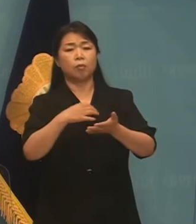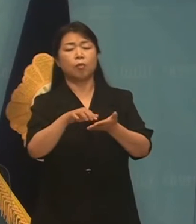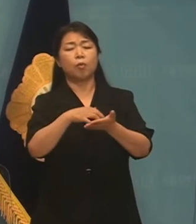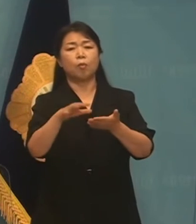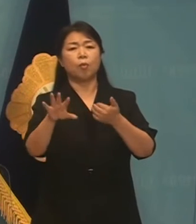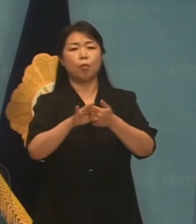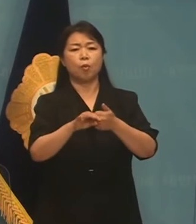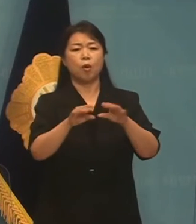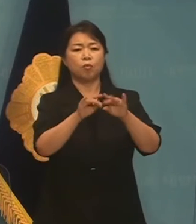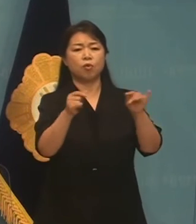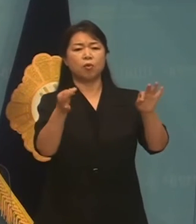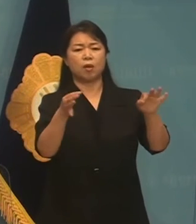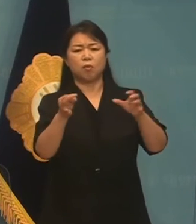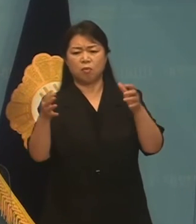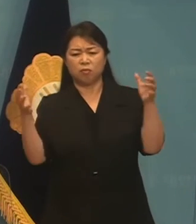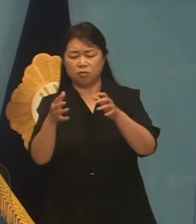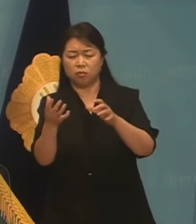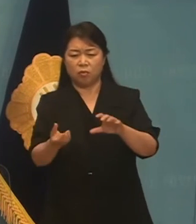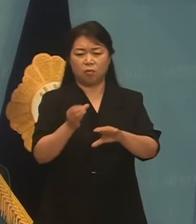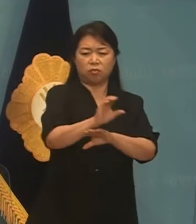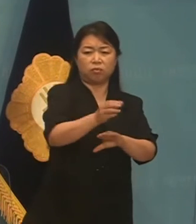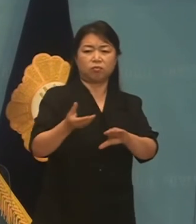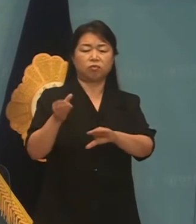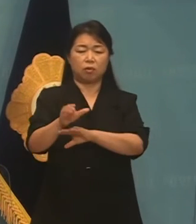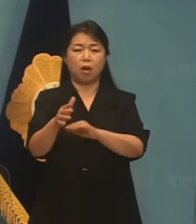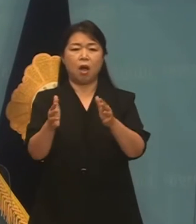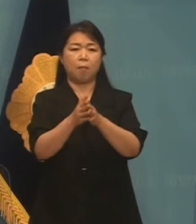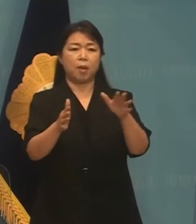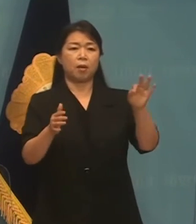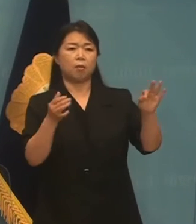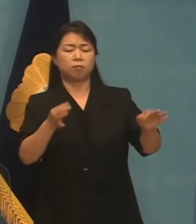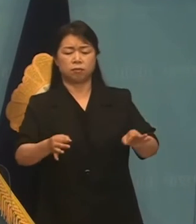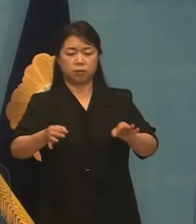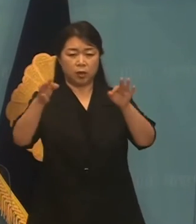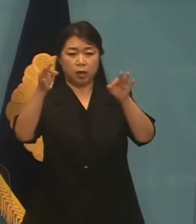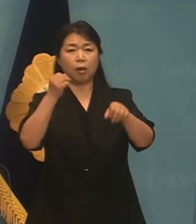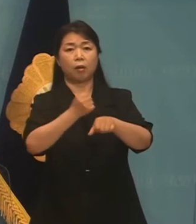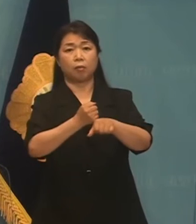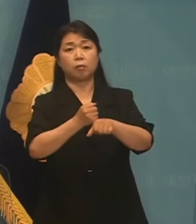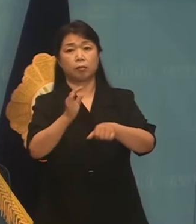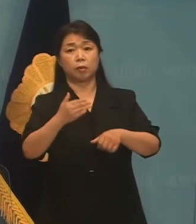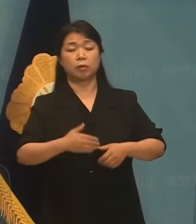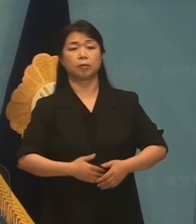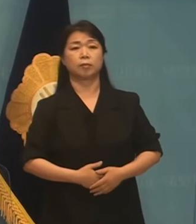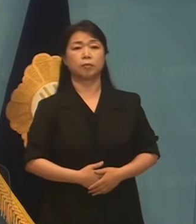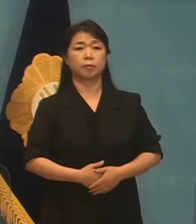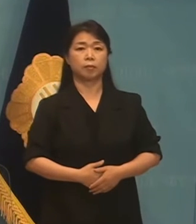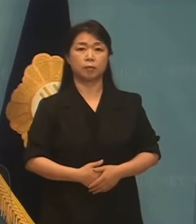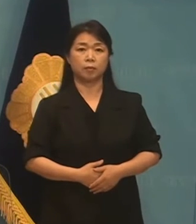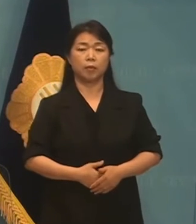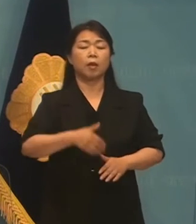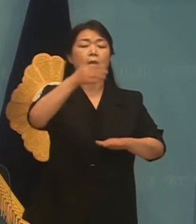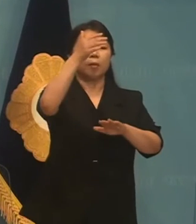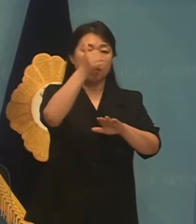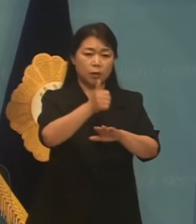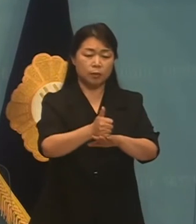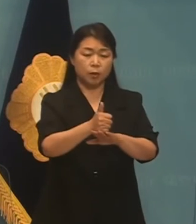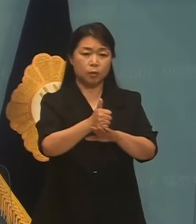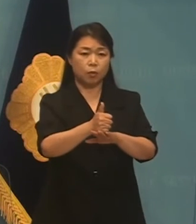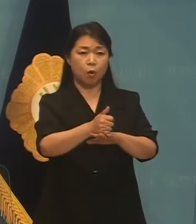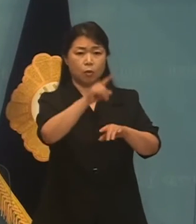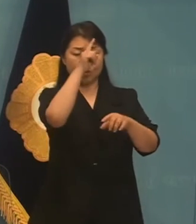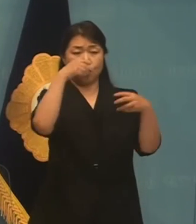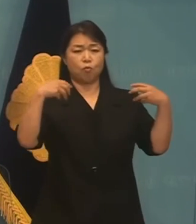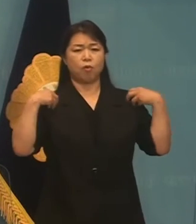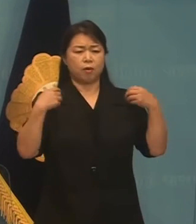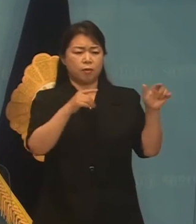부동산 자산으로 몰려가 아파트값 상승을 불러온 것입니다. 마지막으로